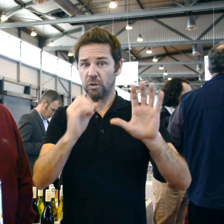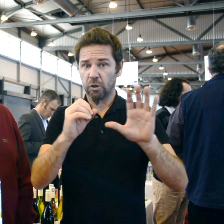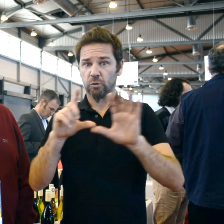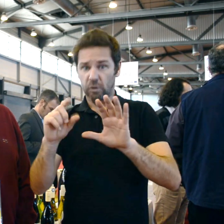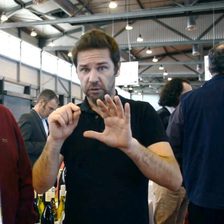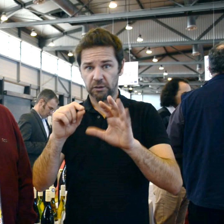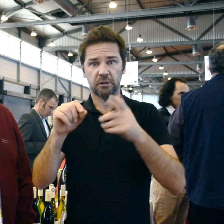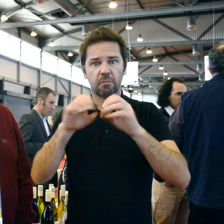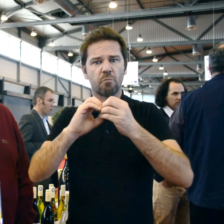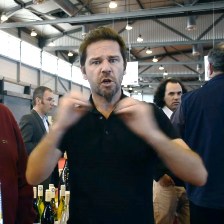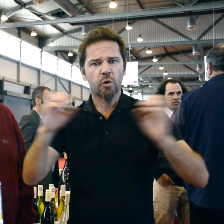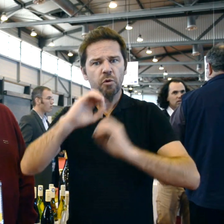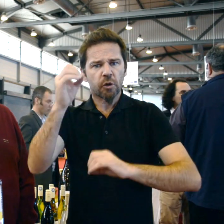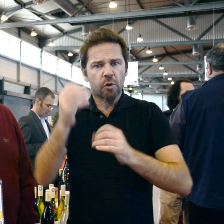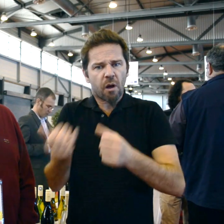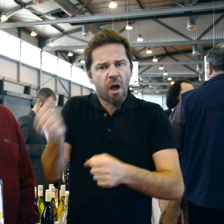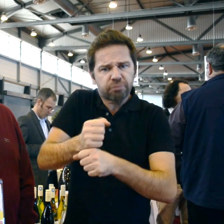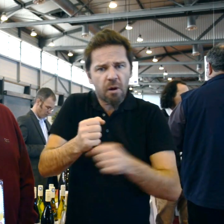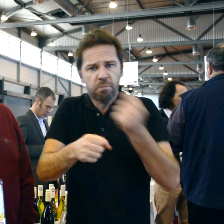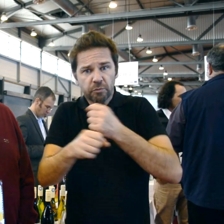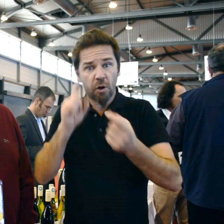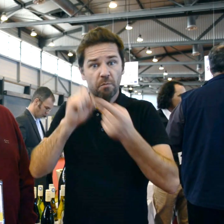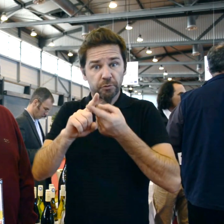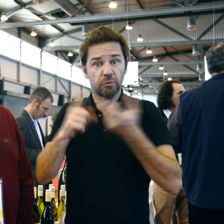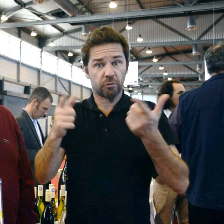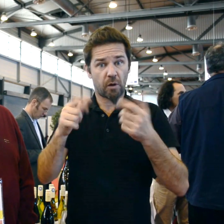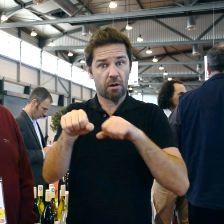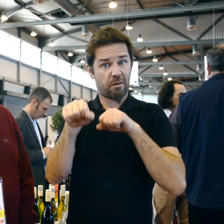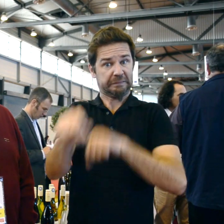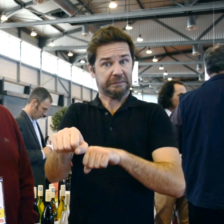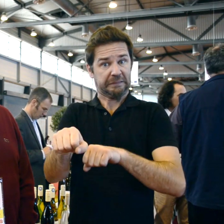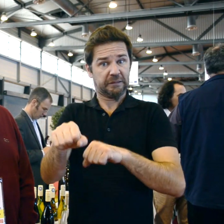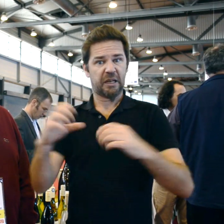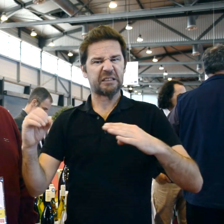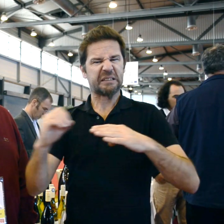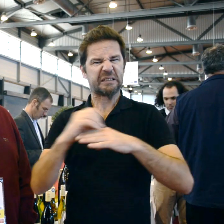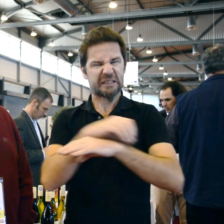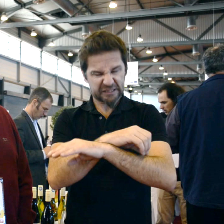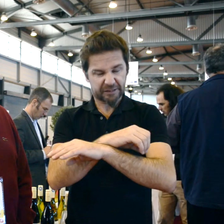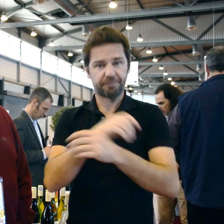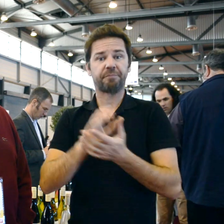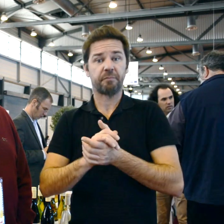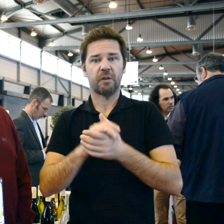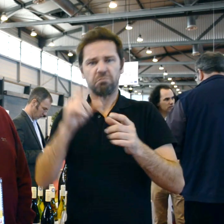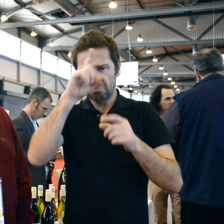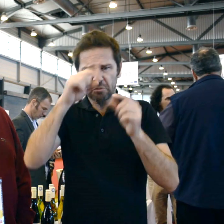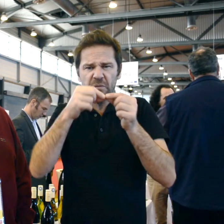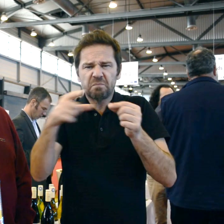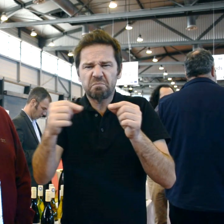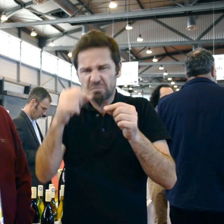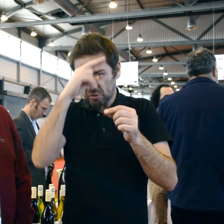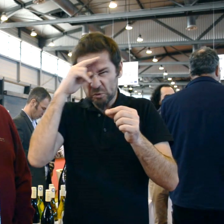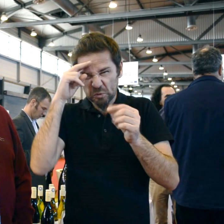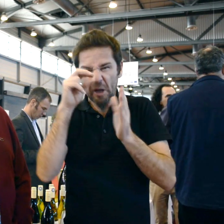contre les principaux ravageurs de la vigne, qui étaient le mildiou et l'oïdium. La France a opté une mode